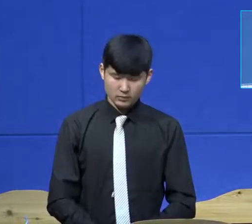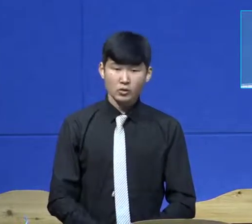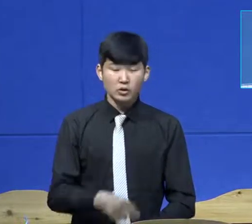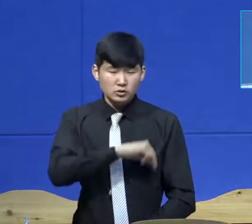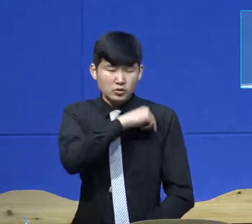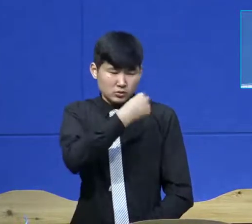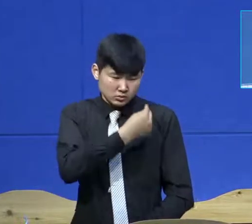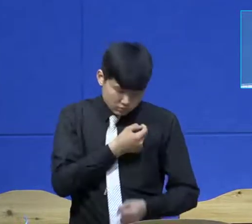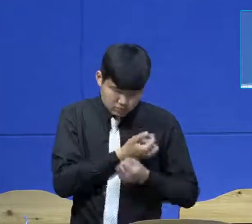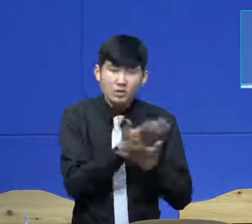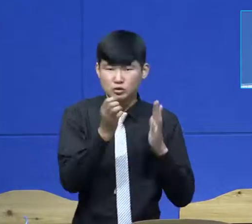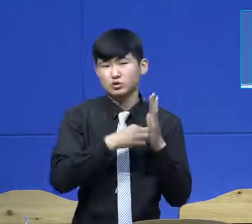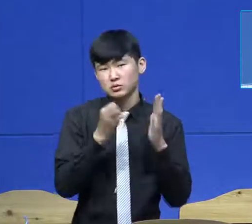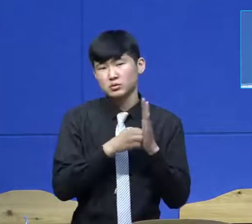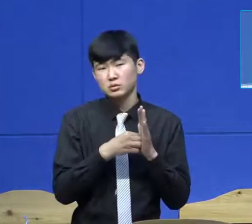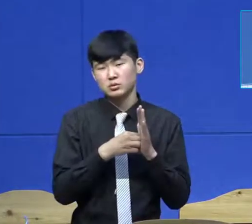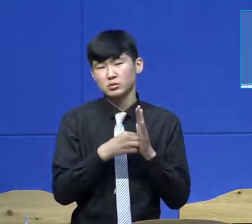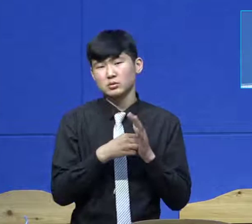Зоригтойгоор тэрийг тарах хэвээр одоо.